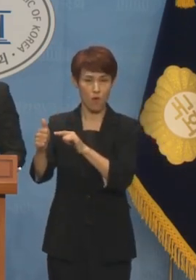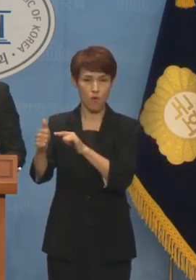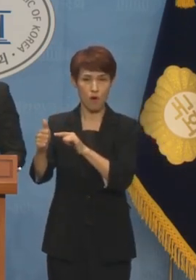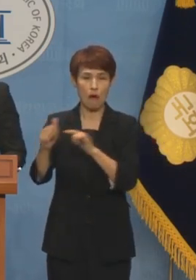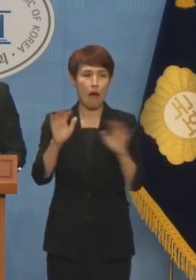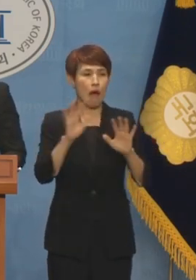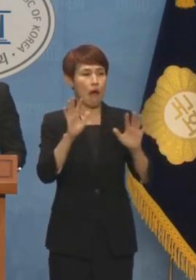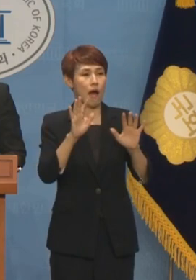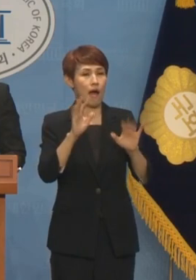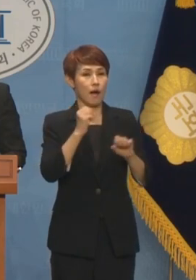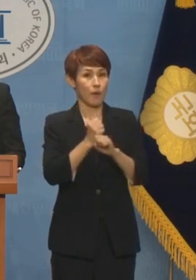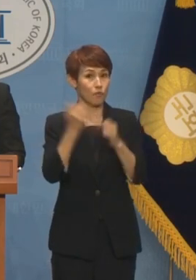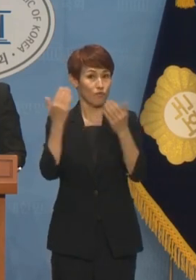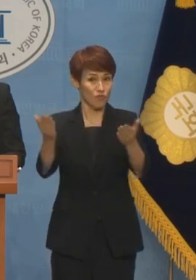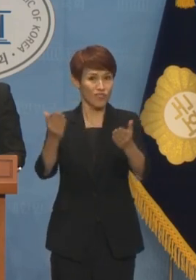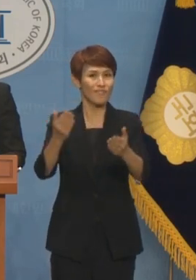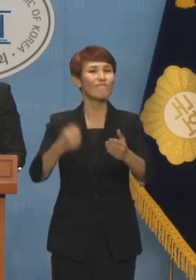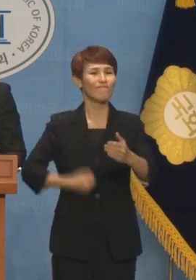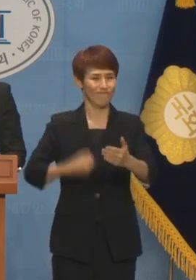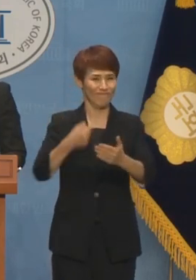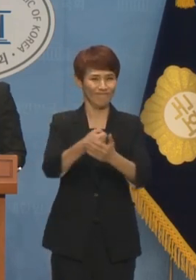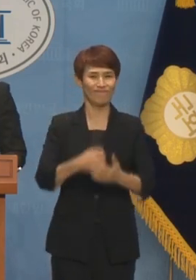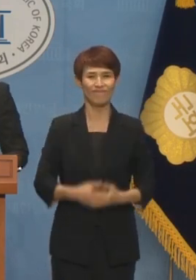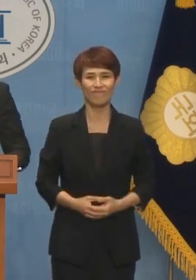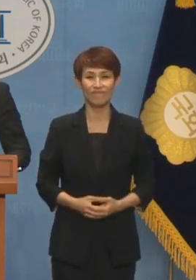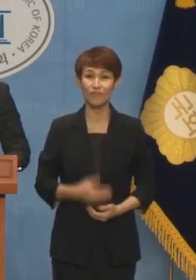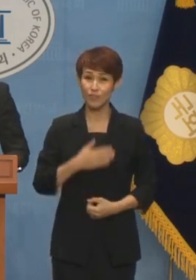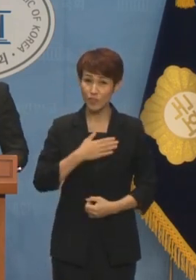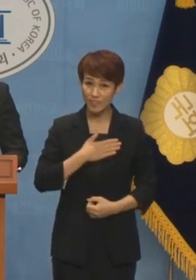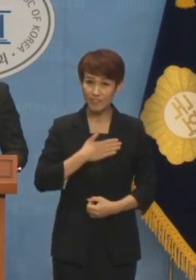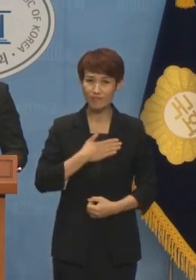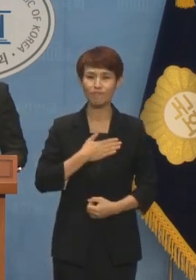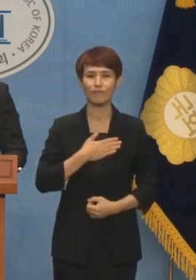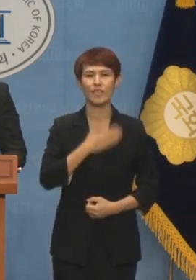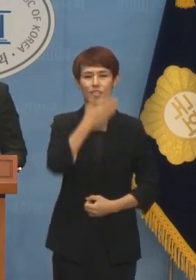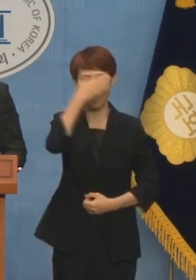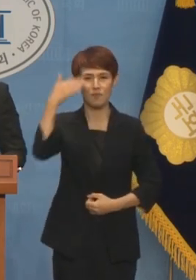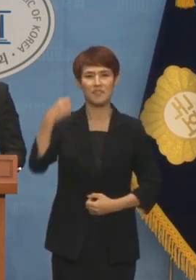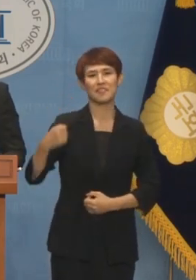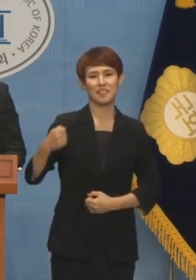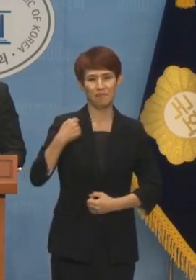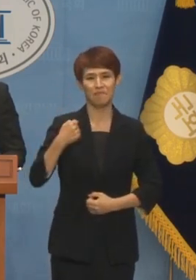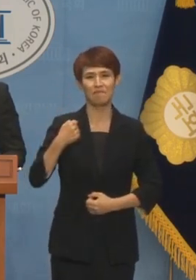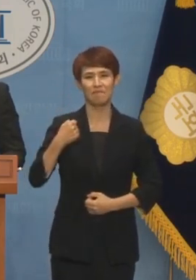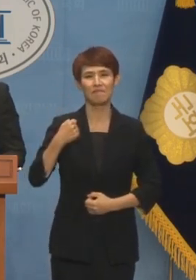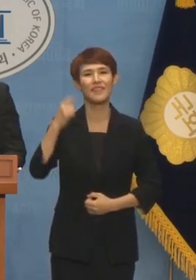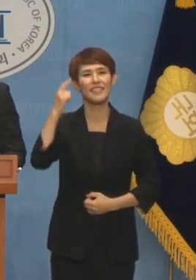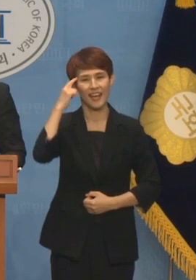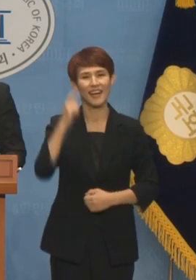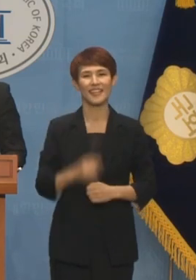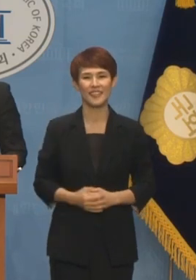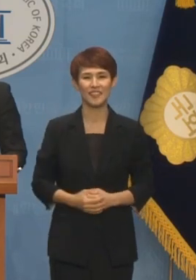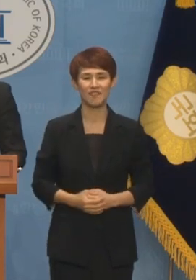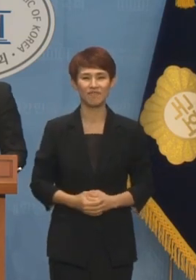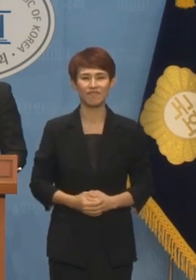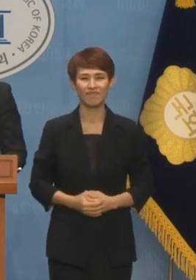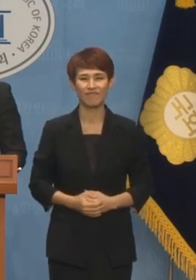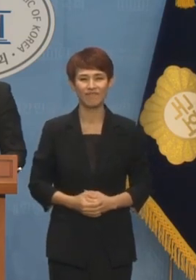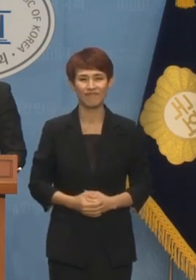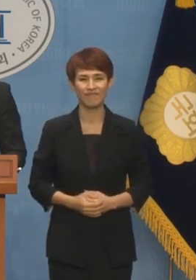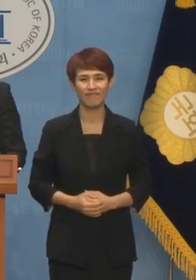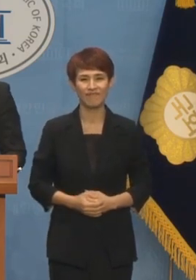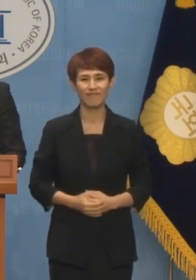치게 만드는 그런 당대표가 되겠습니다. 저는 그것이 젊음이 가진 몇 안 되는 특권이라고